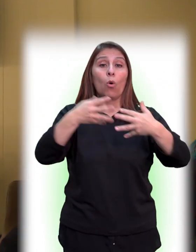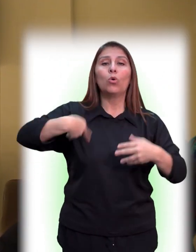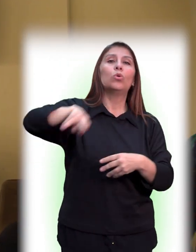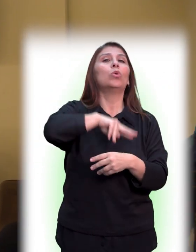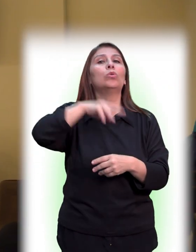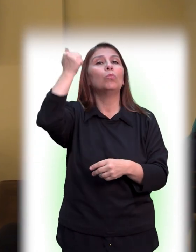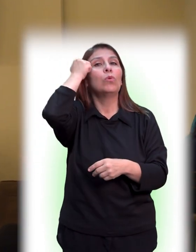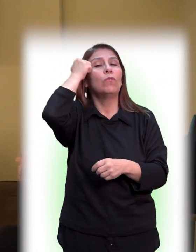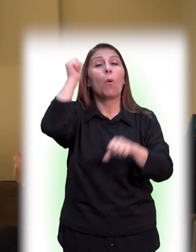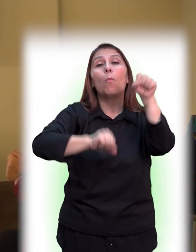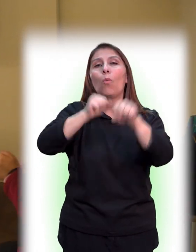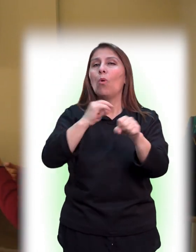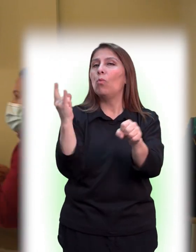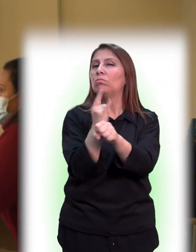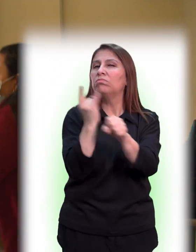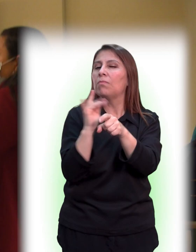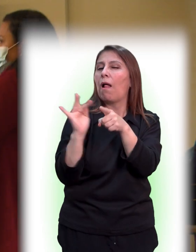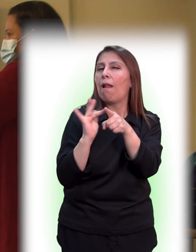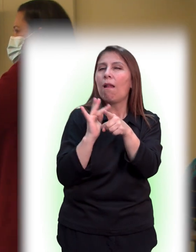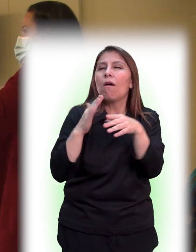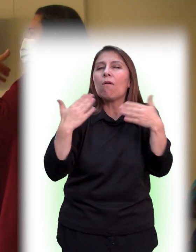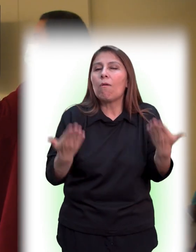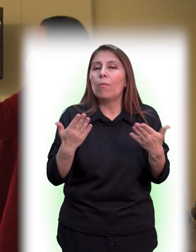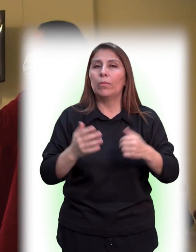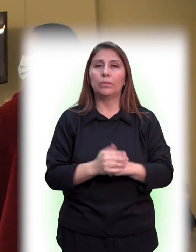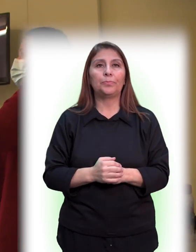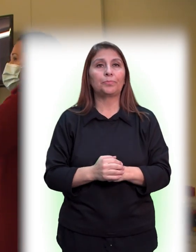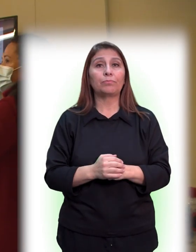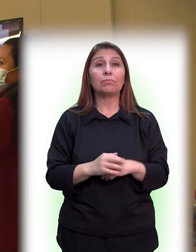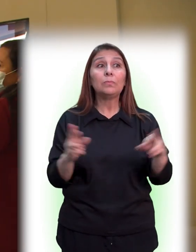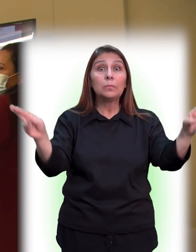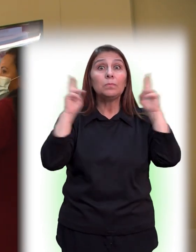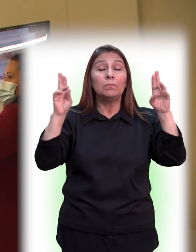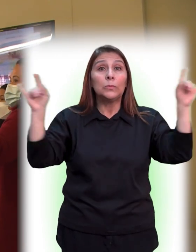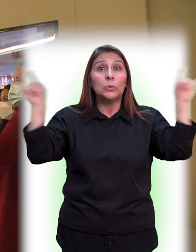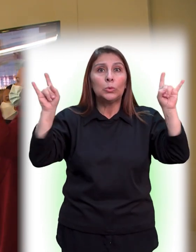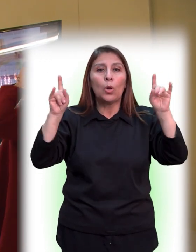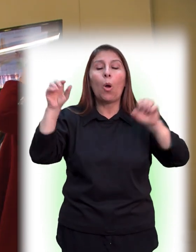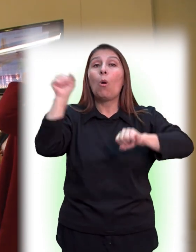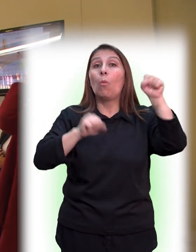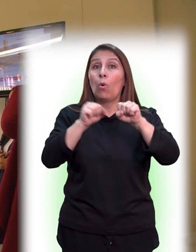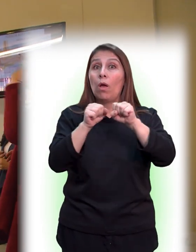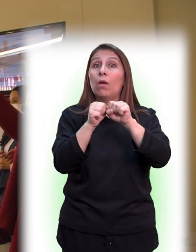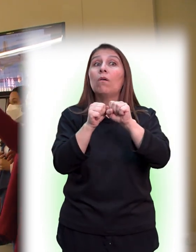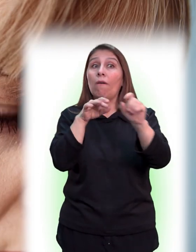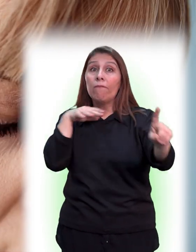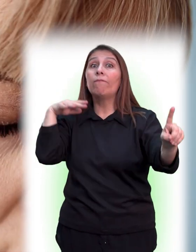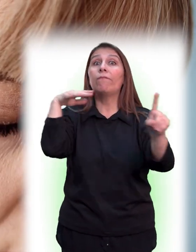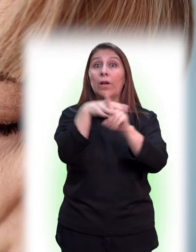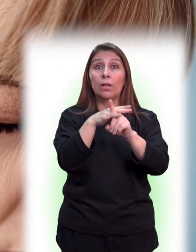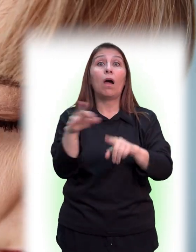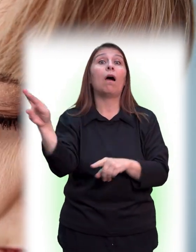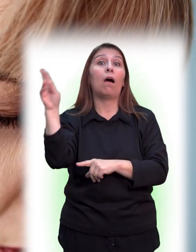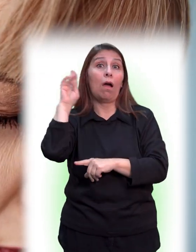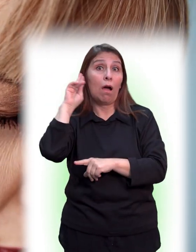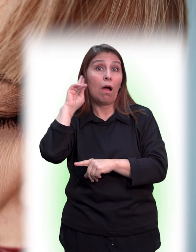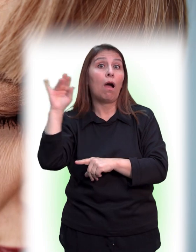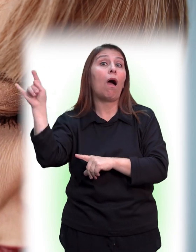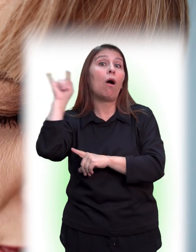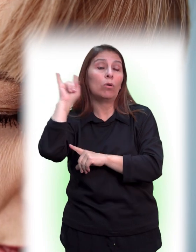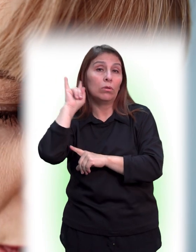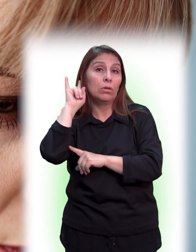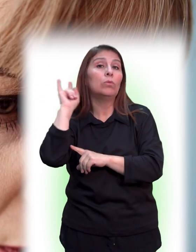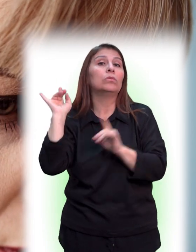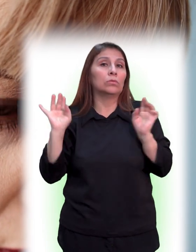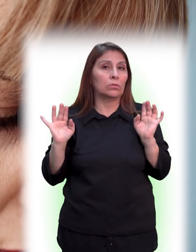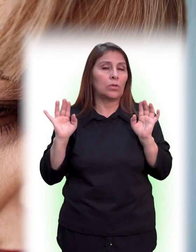podríamos, como maestros, empezar a implementar? Pequeñas cosas. La contaminación auditiva puede generar efectos tanto auditivos